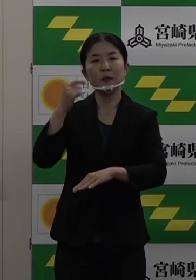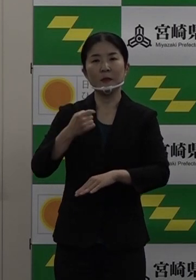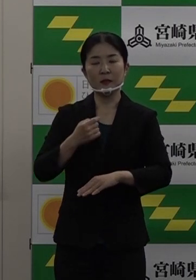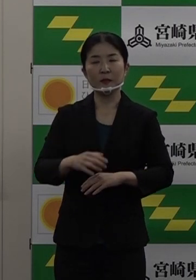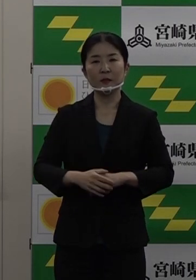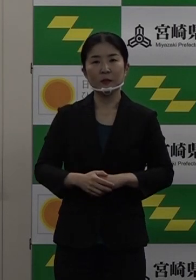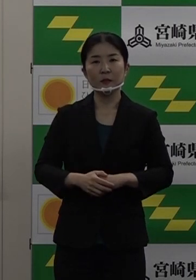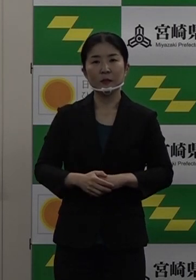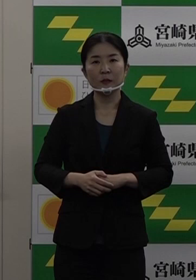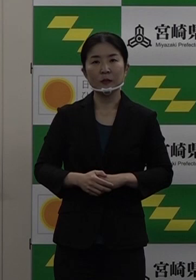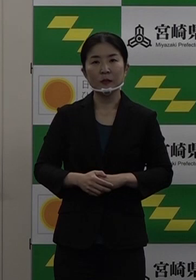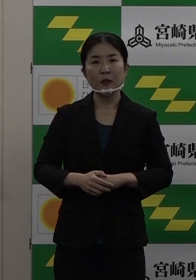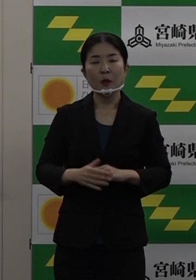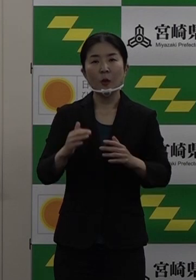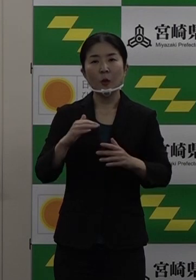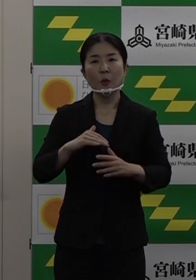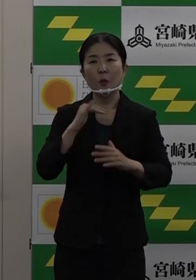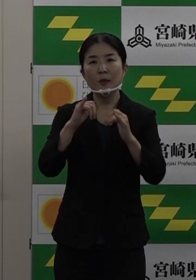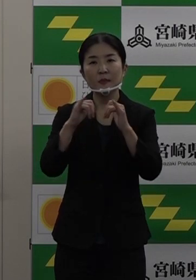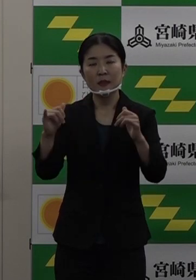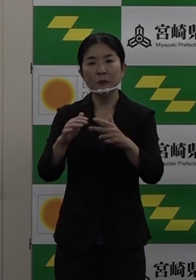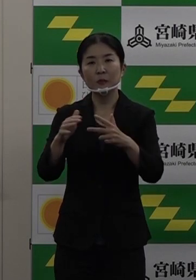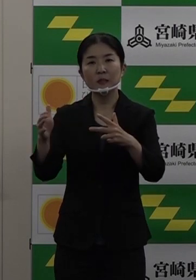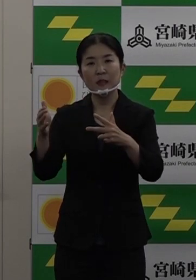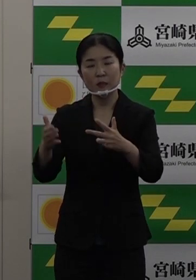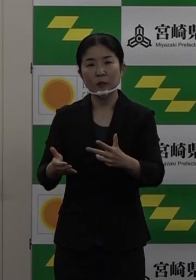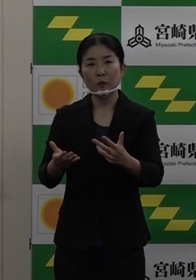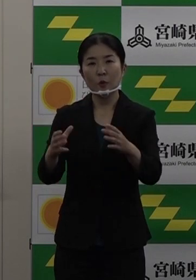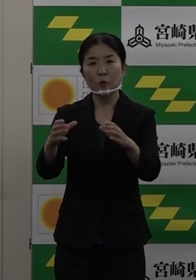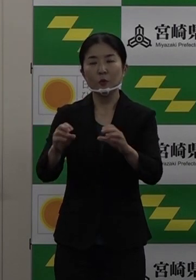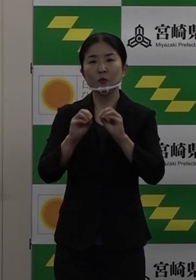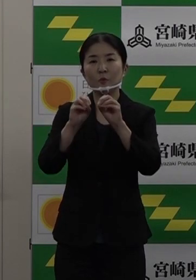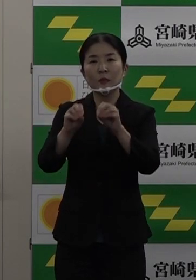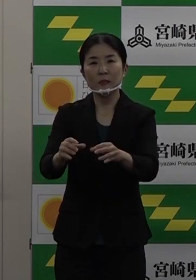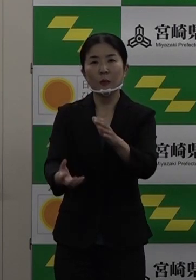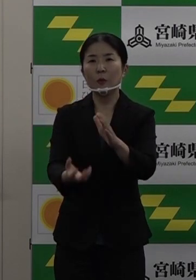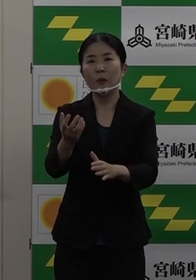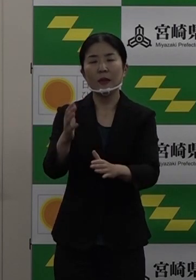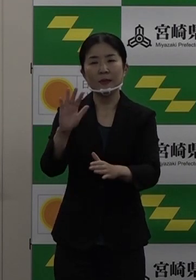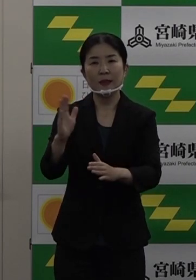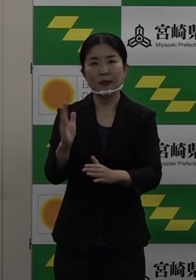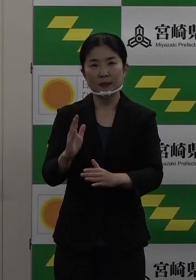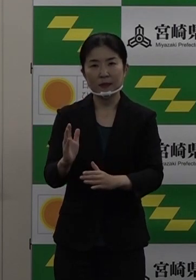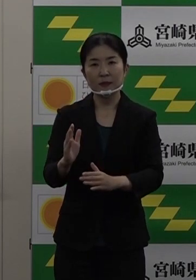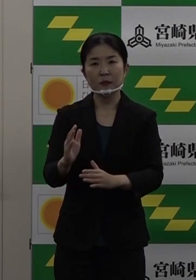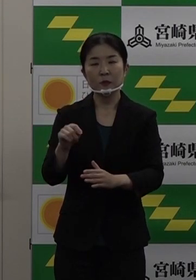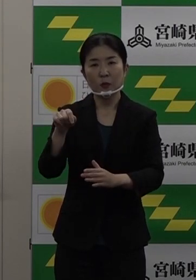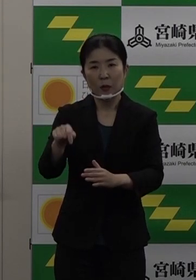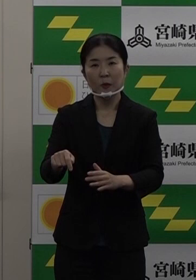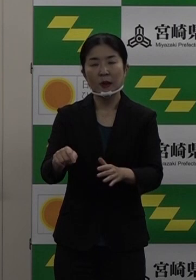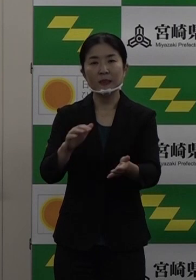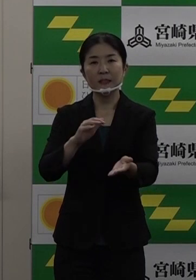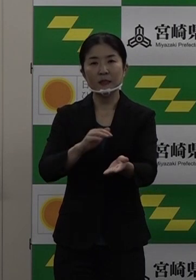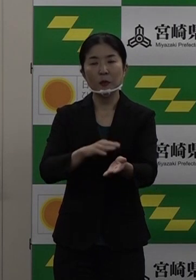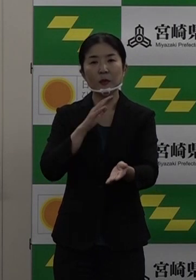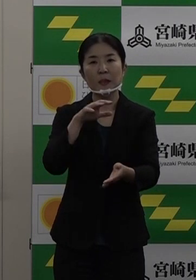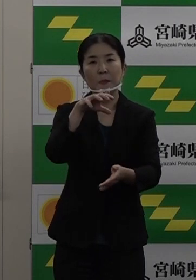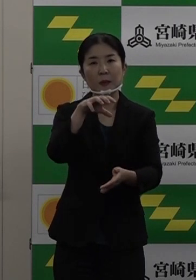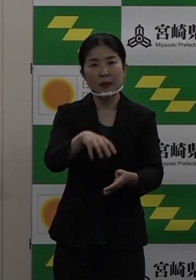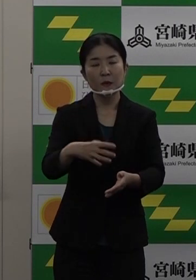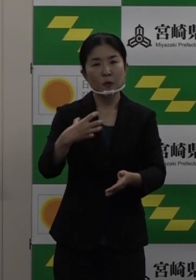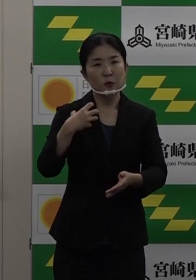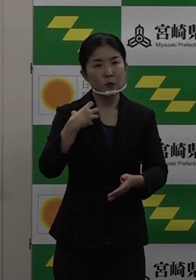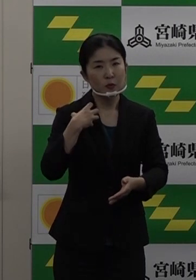。やはり高齢者施設でのクラスターを発生をさせないということがですね、医療現場への圧力というもの